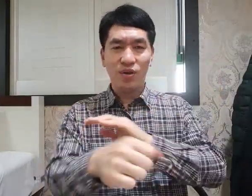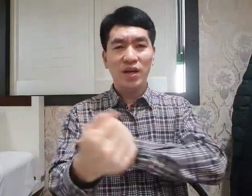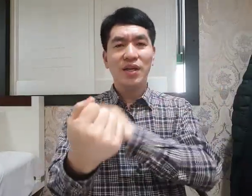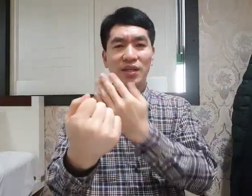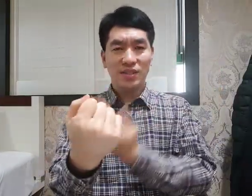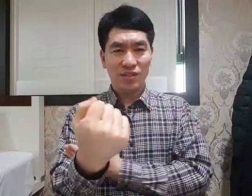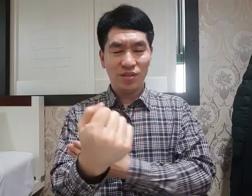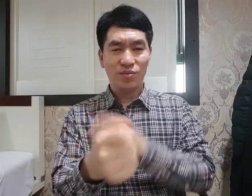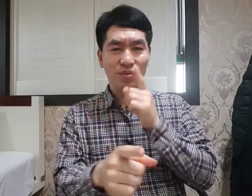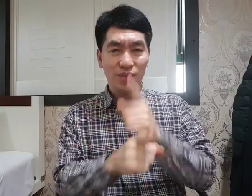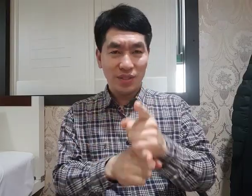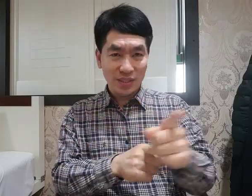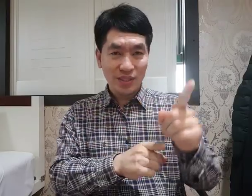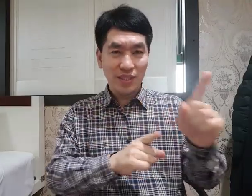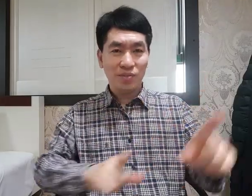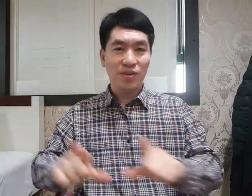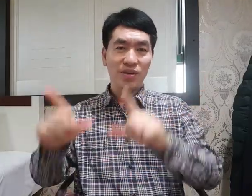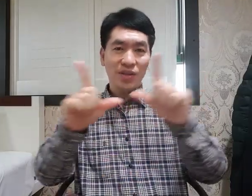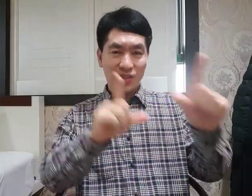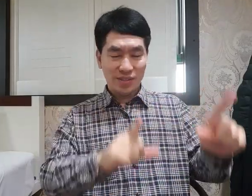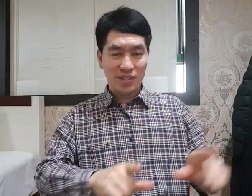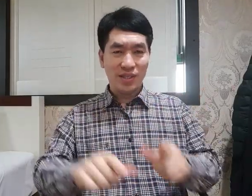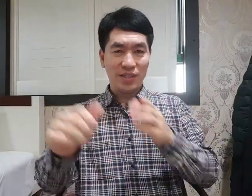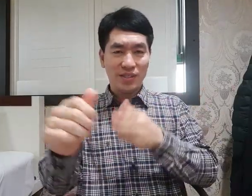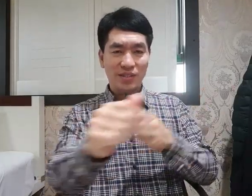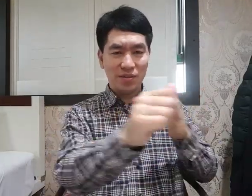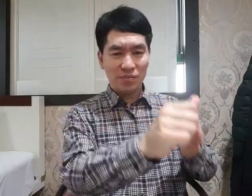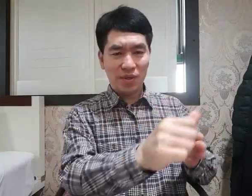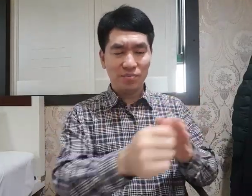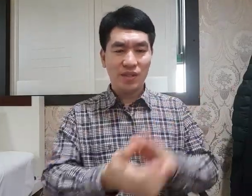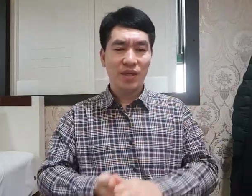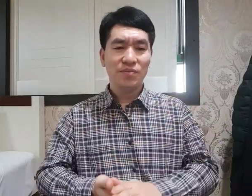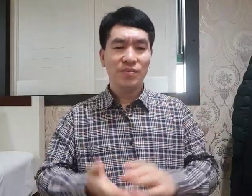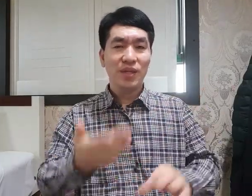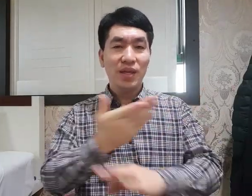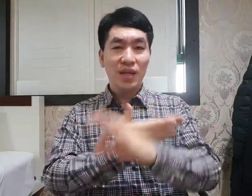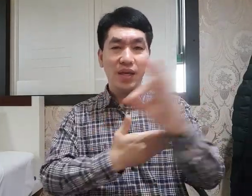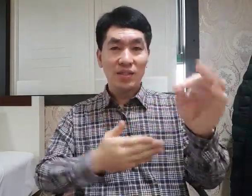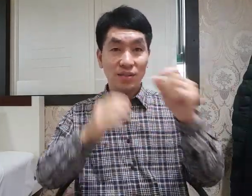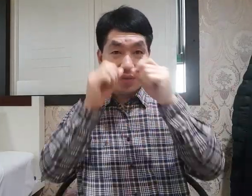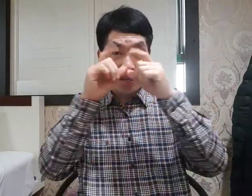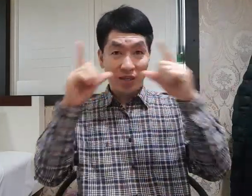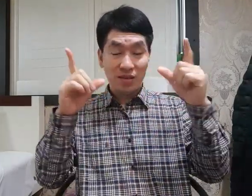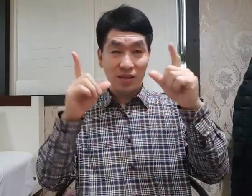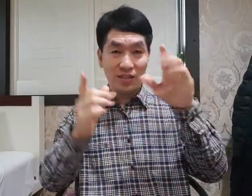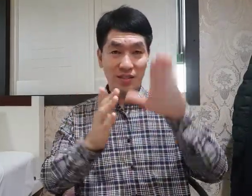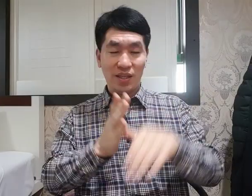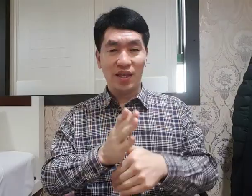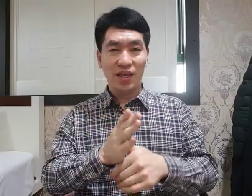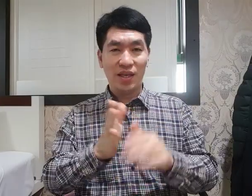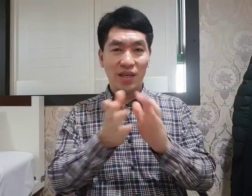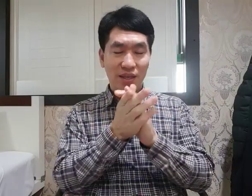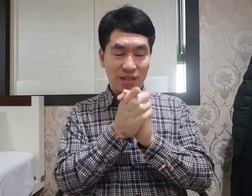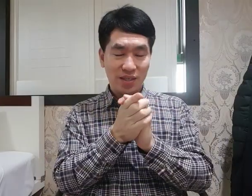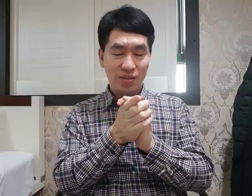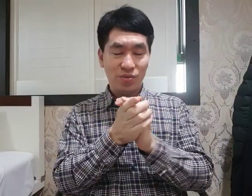지혜와 능력으로 승리하며 살기를 바랍니다. 아침에 일어났을 때